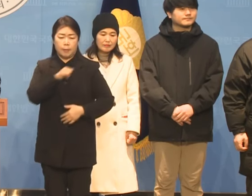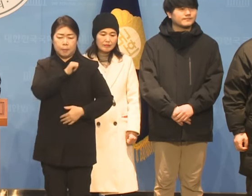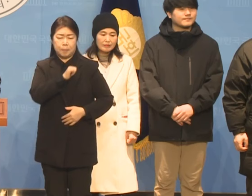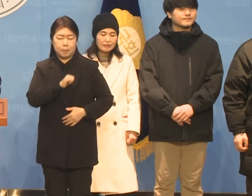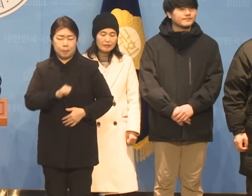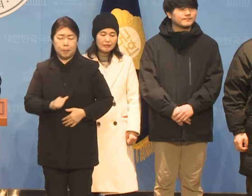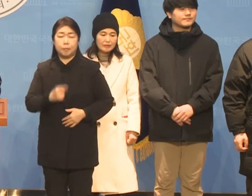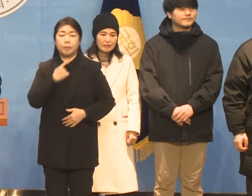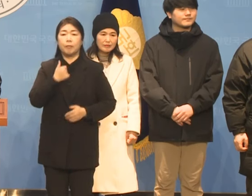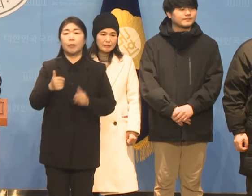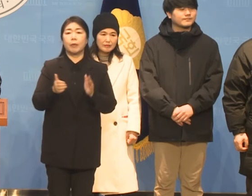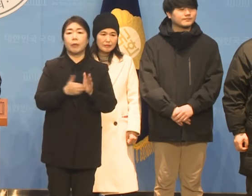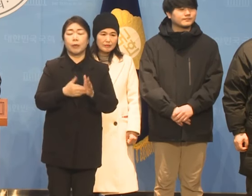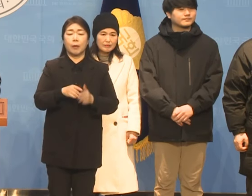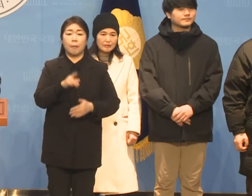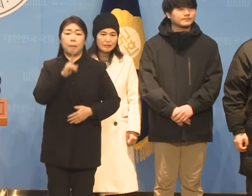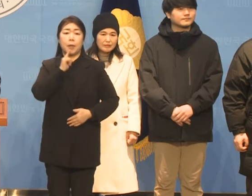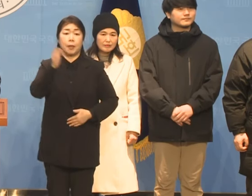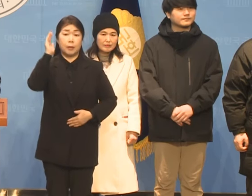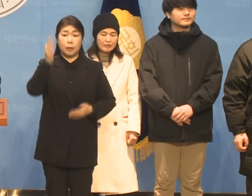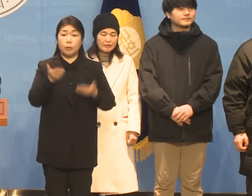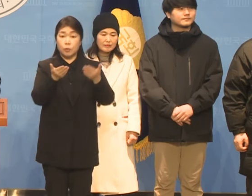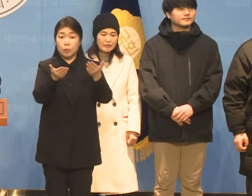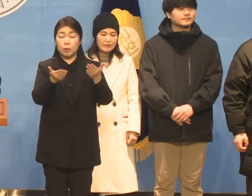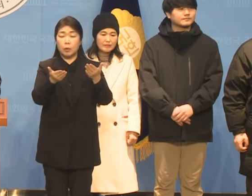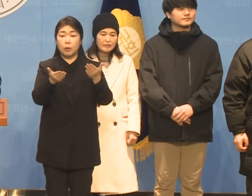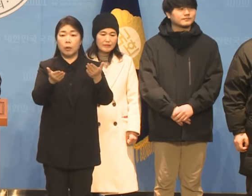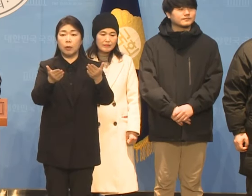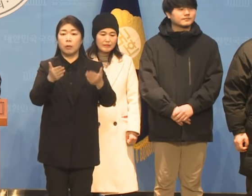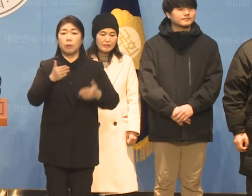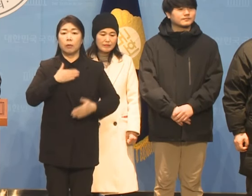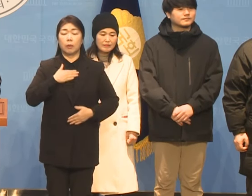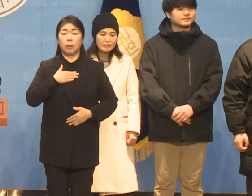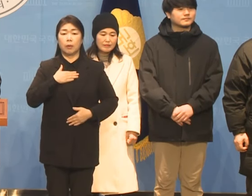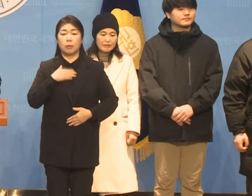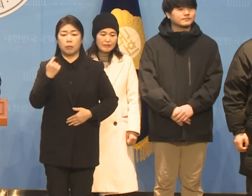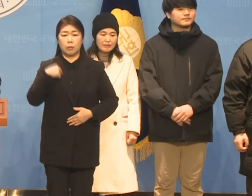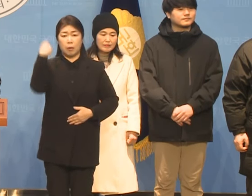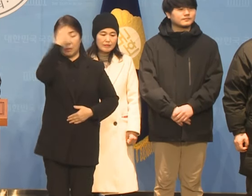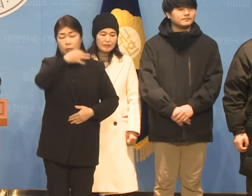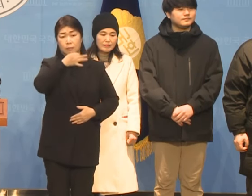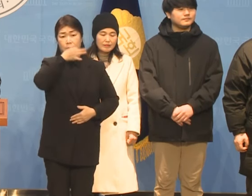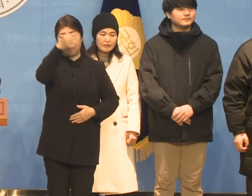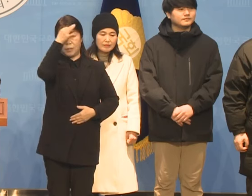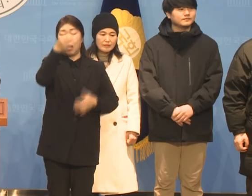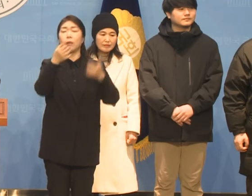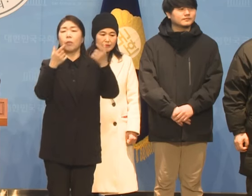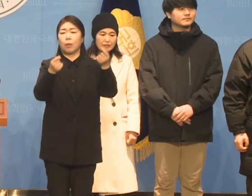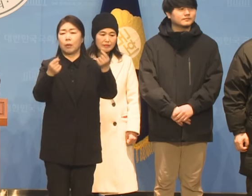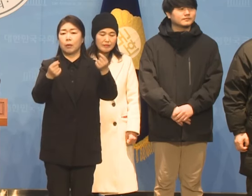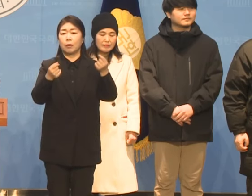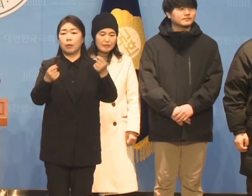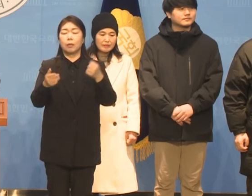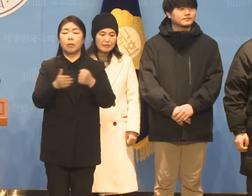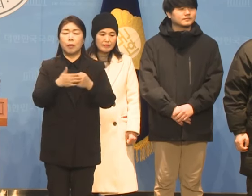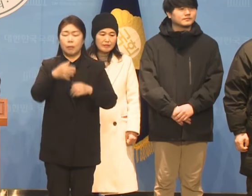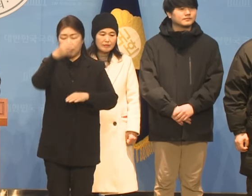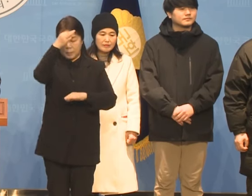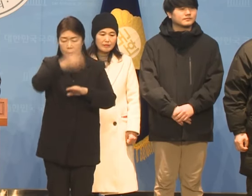참아왔던 말을 하는 것이 제 얼굴에 침을 뱉는 격이 되어 한없이